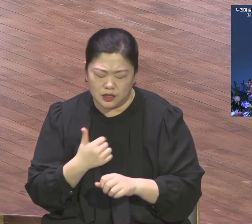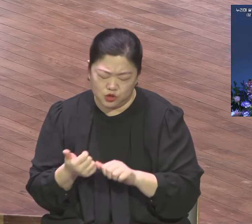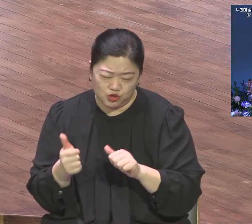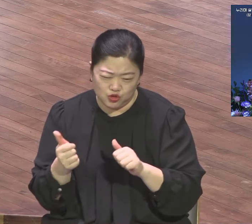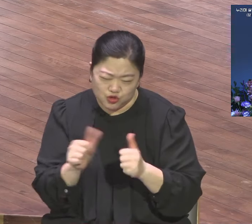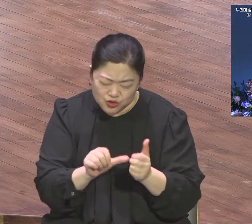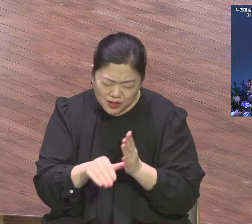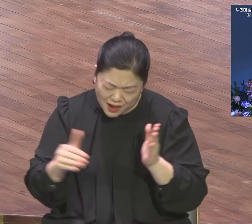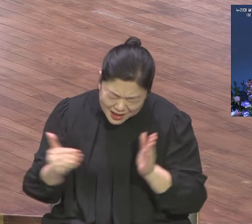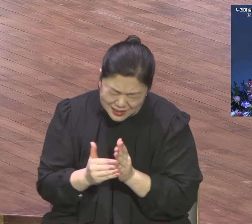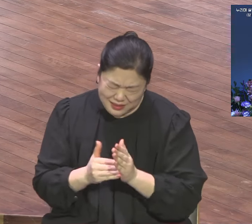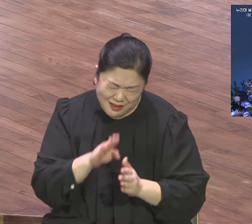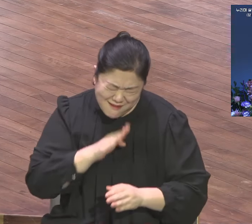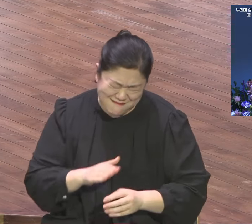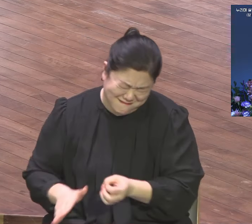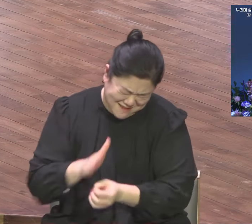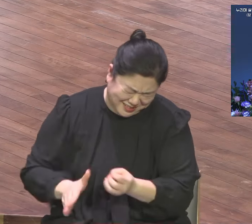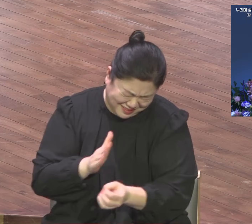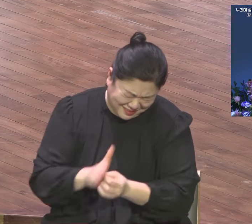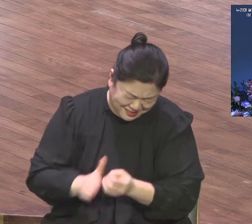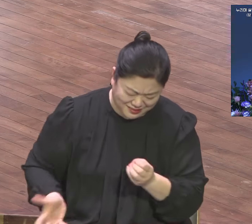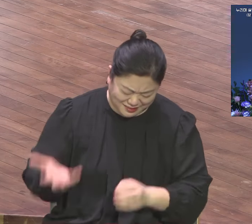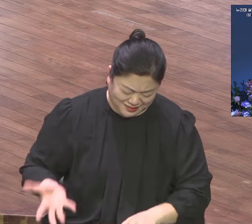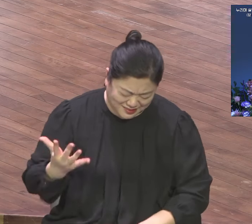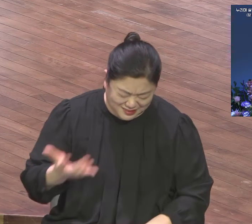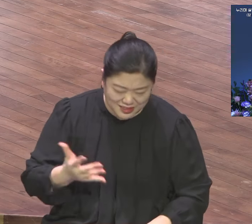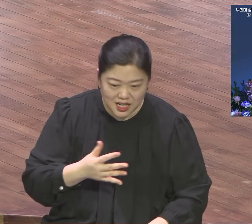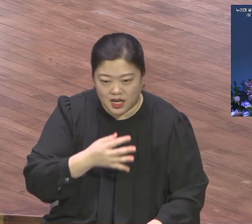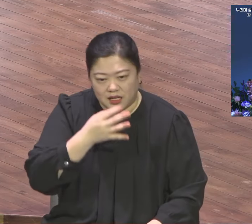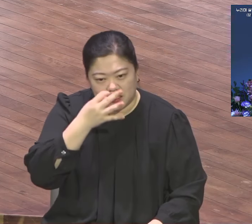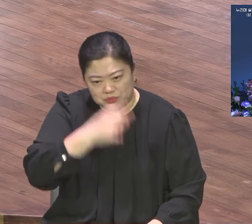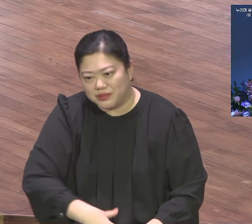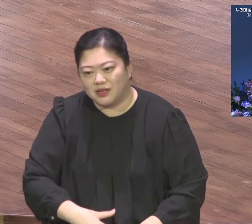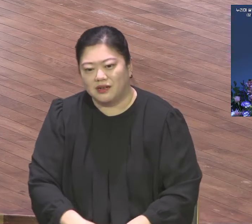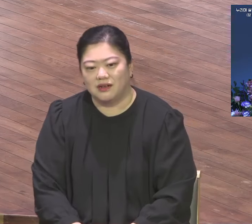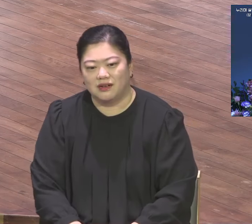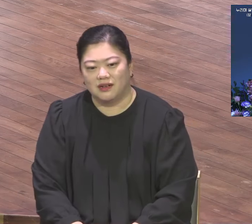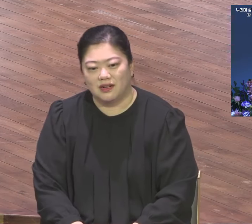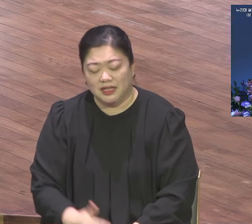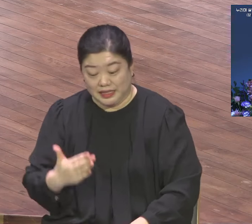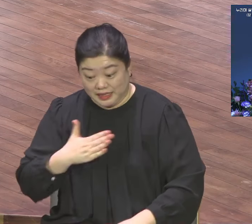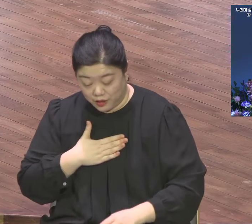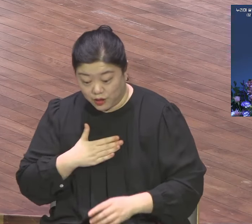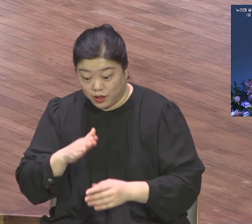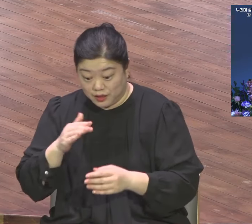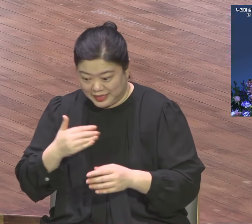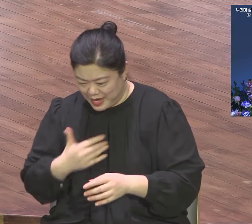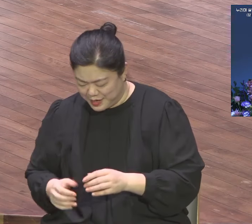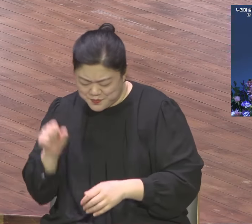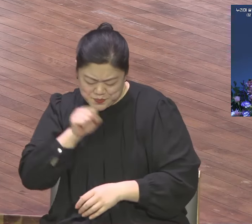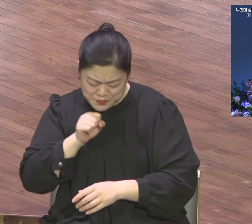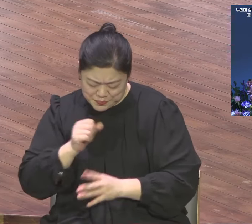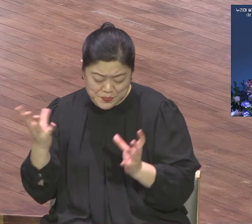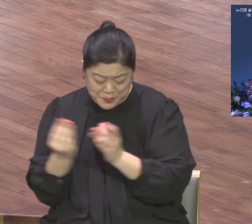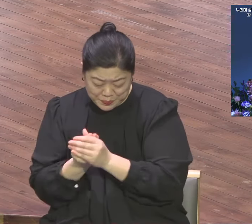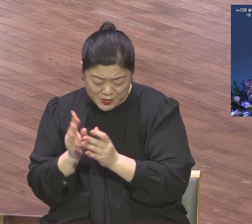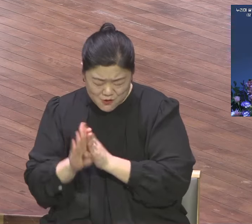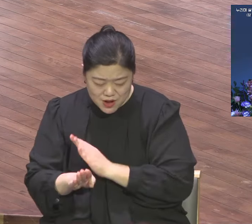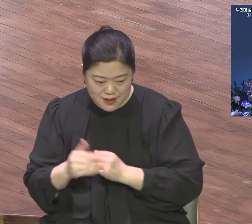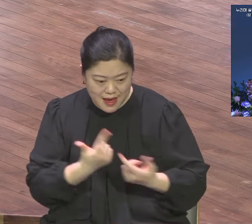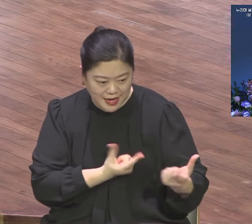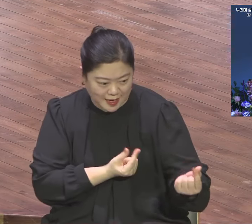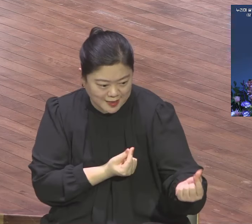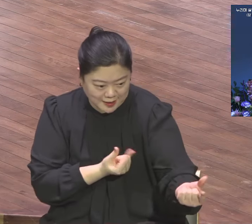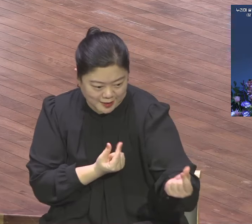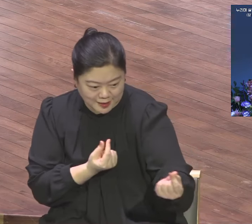평생을 막 어떤 일이든지 막 즐겁게 분위기를 축제로 만들려고 해서 늘 그렇게 전도하고 같이 놀고